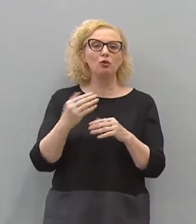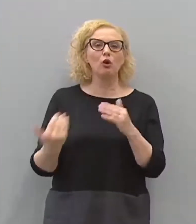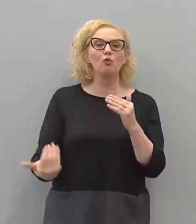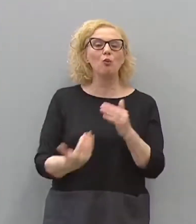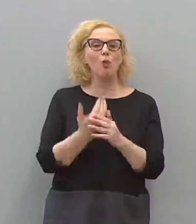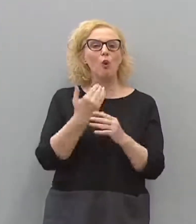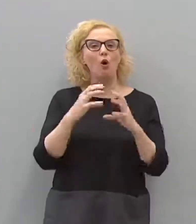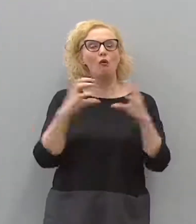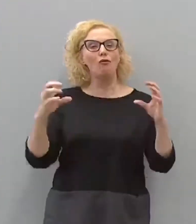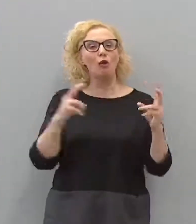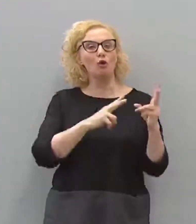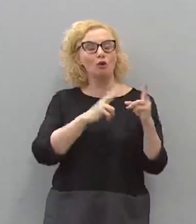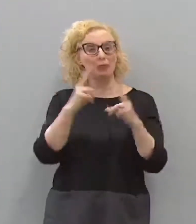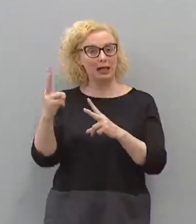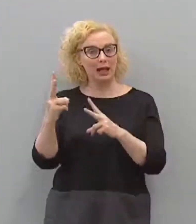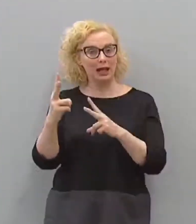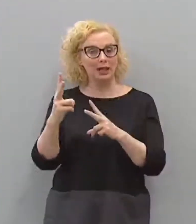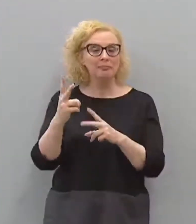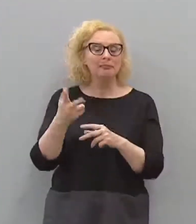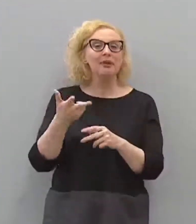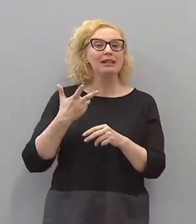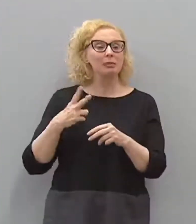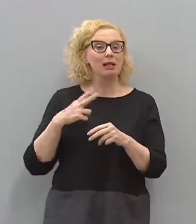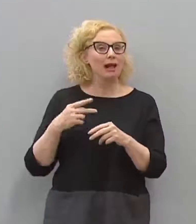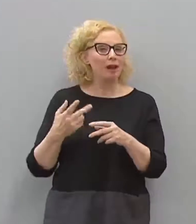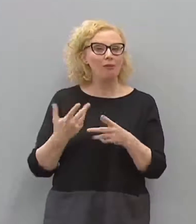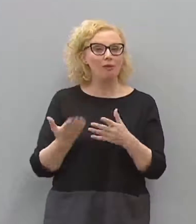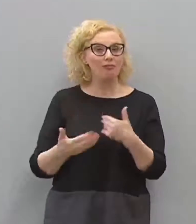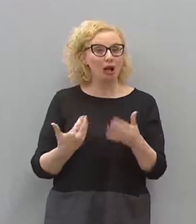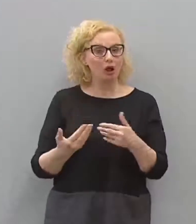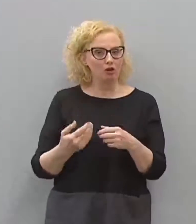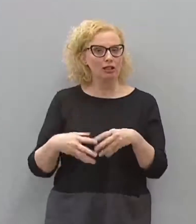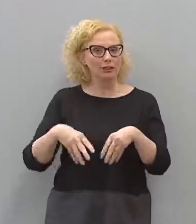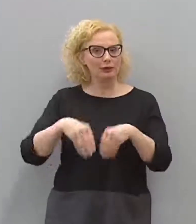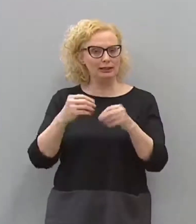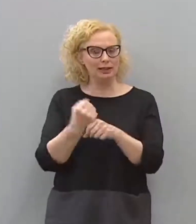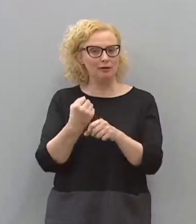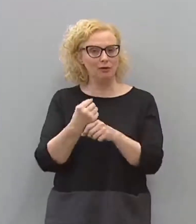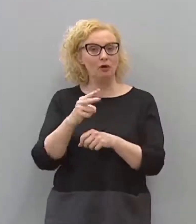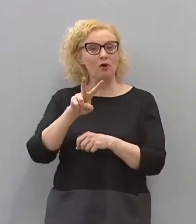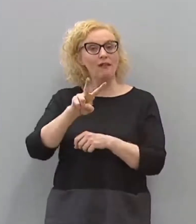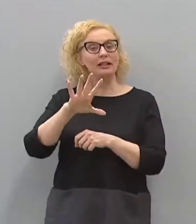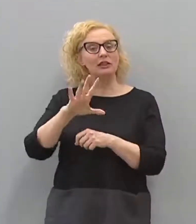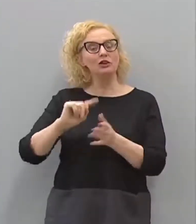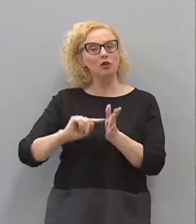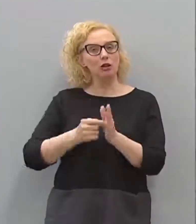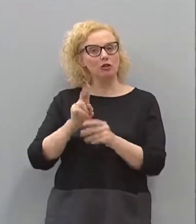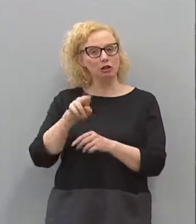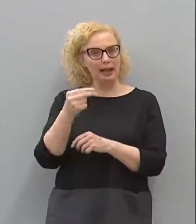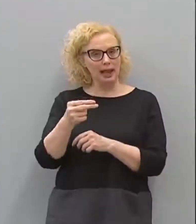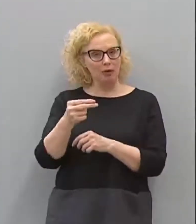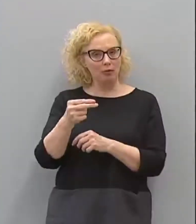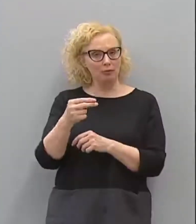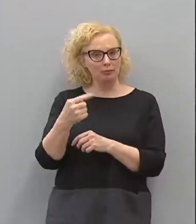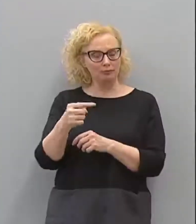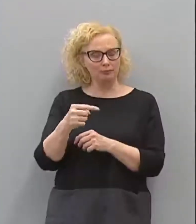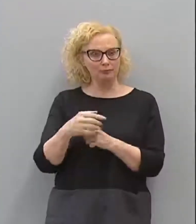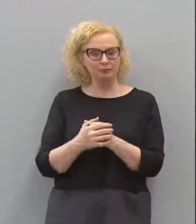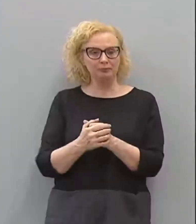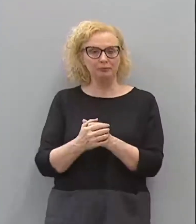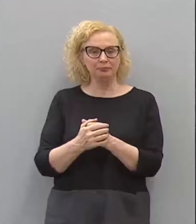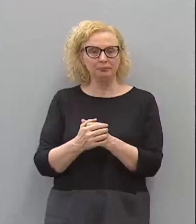l'auspicio ovviamente che parta il prima possibile sono 25 milioni di euro questa